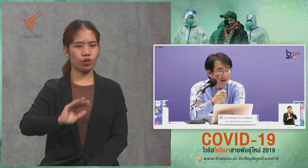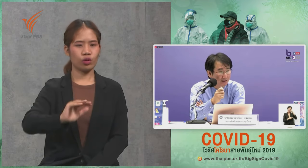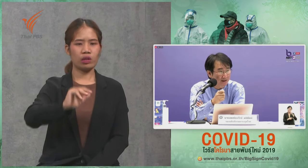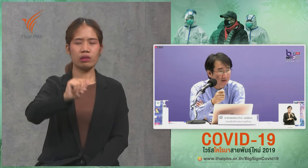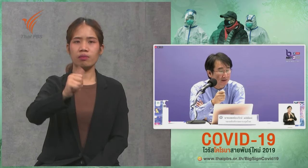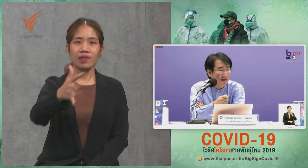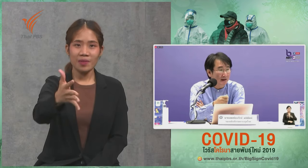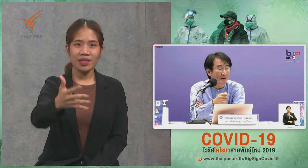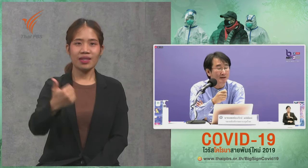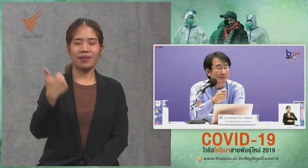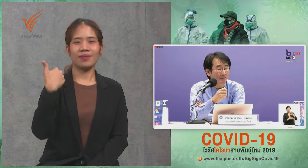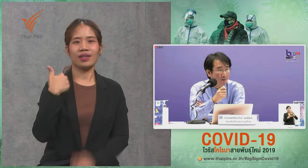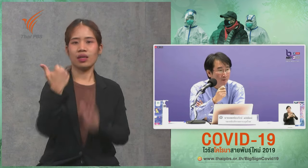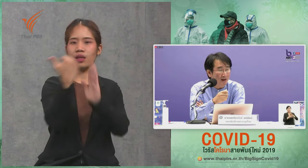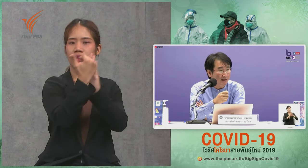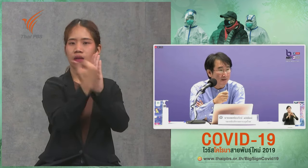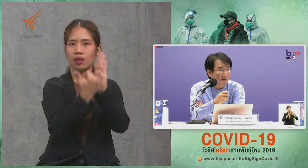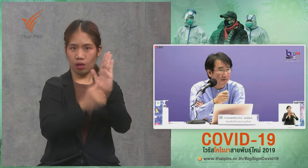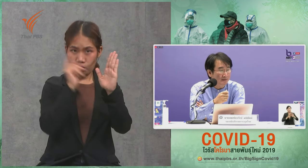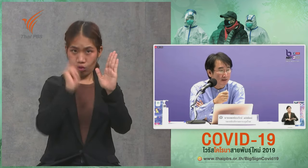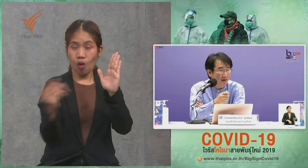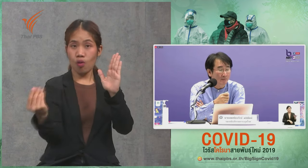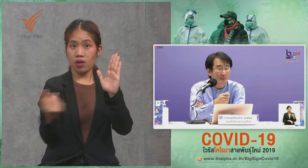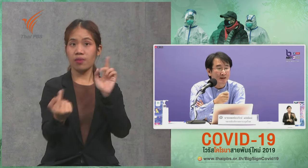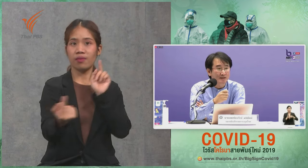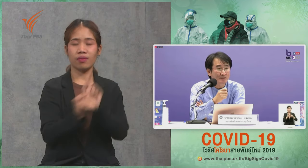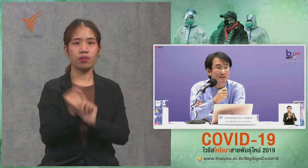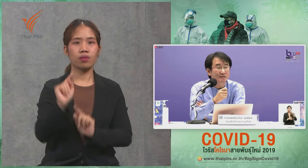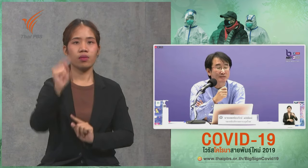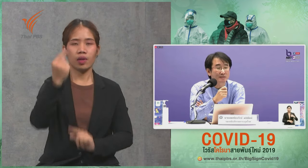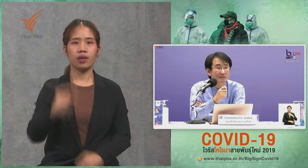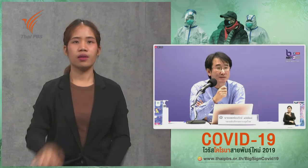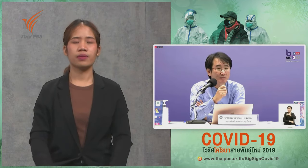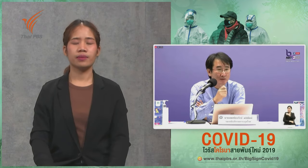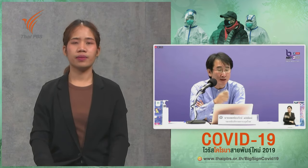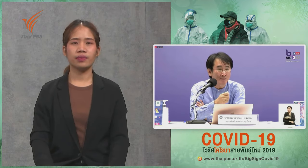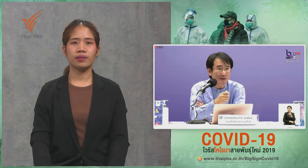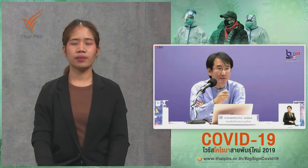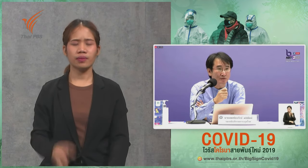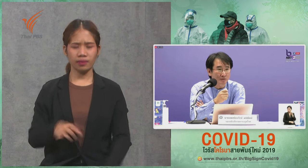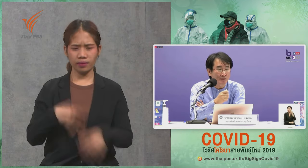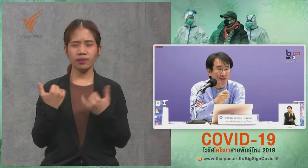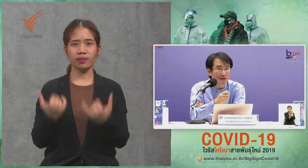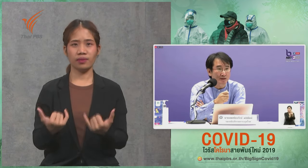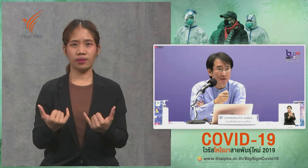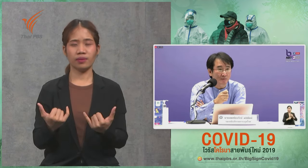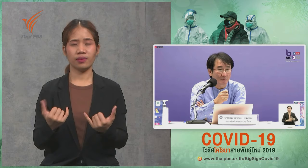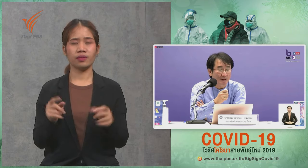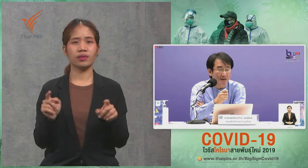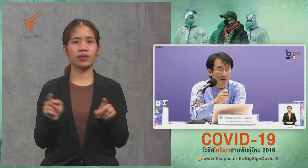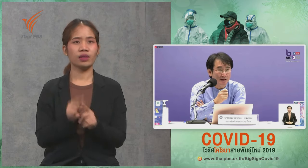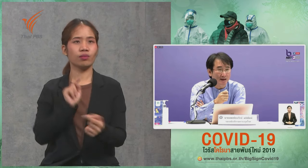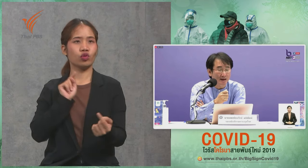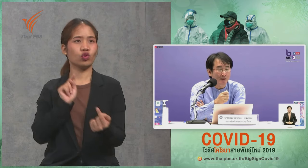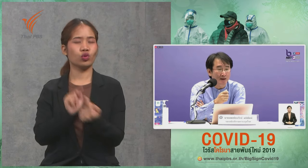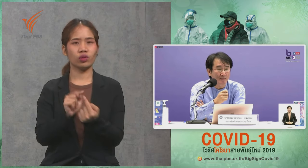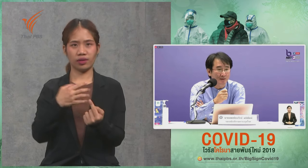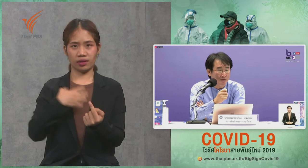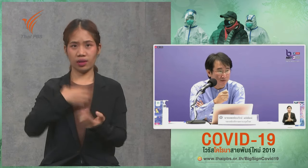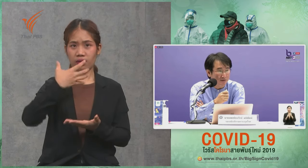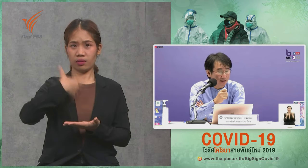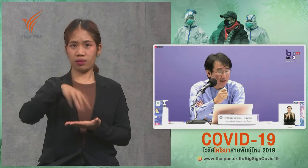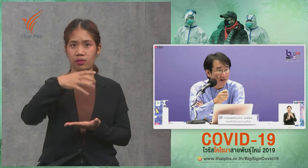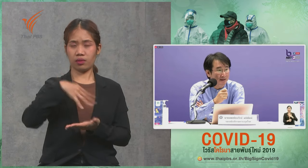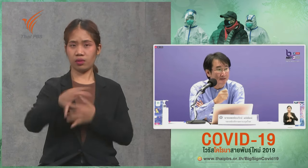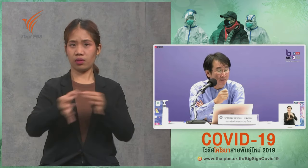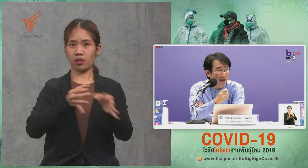างนี้อย่างนี้อย่างนี้แล้วให้รีบกลับมาพบแพทย์นะครับซึ่งตรงนี้เป็นจุดที่ผมอยากจะเรียนนะครับว่าเป็น